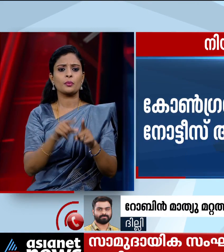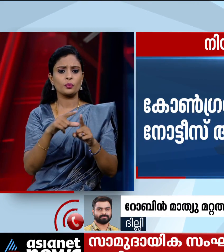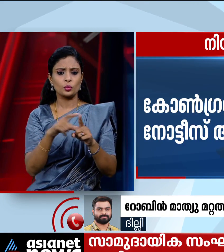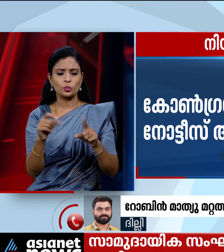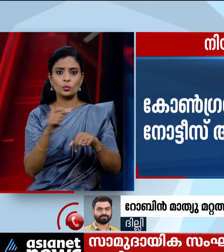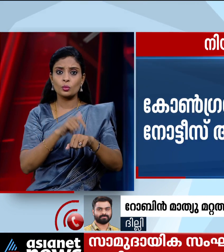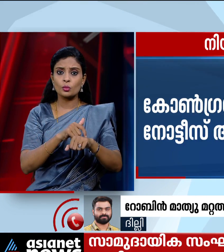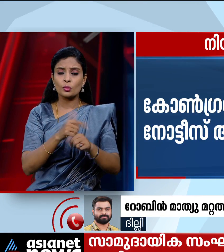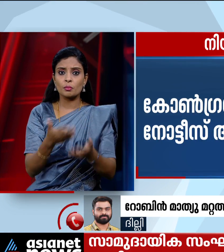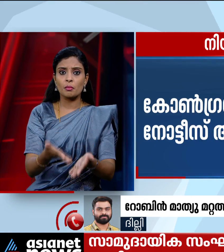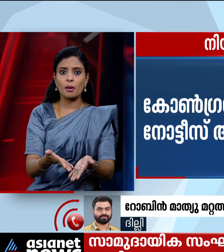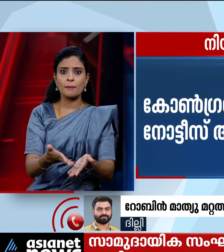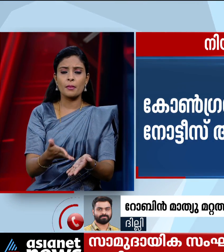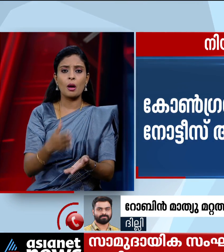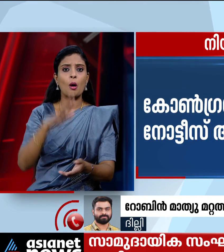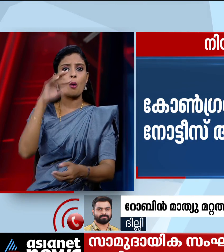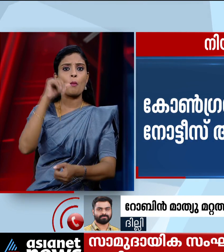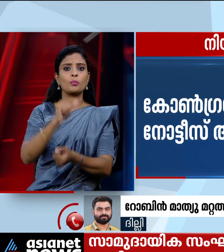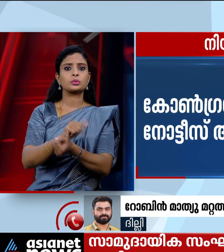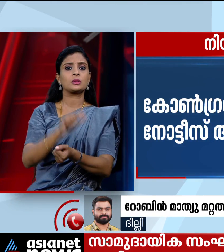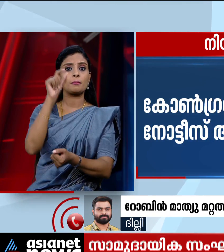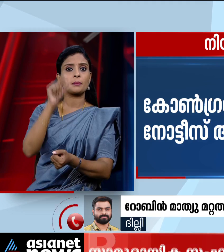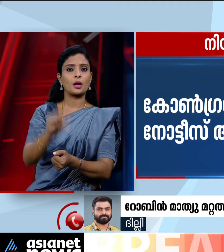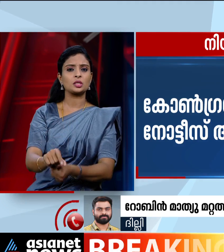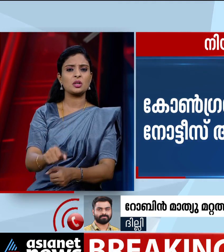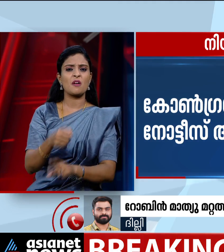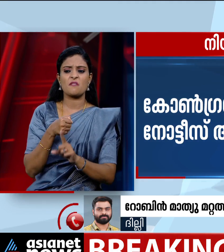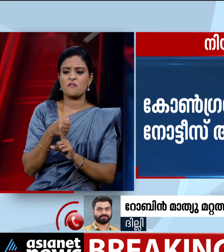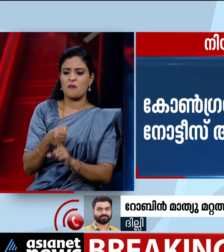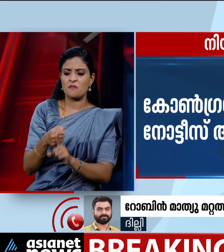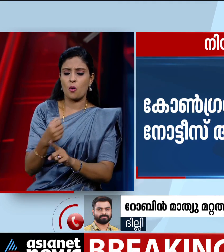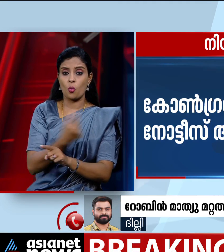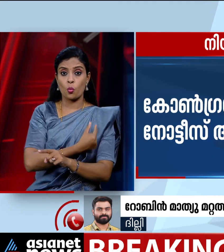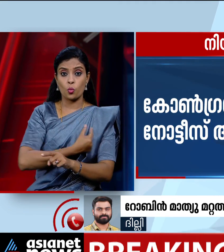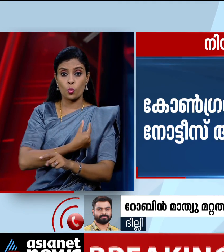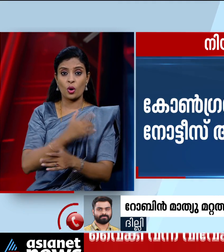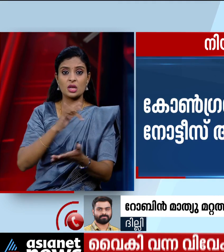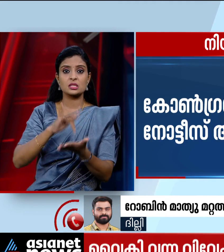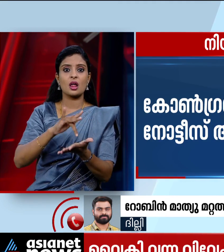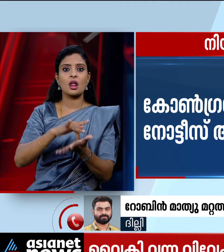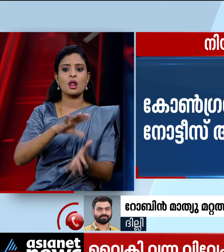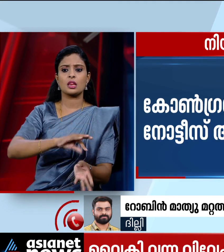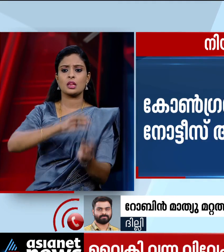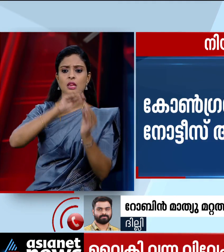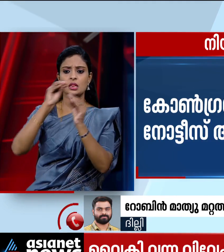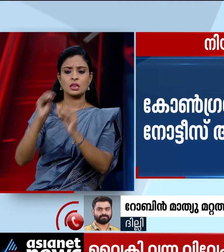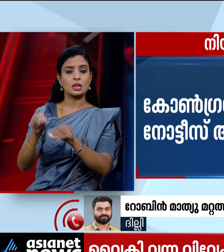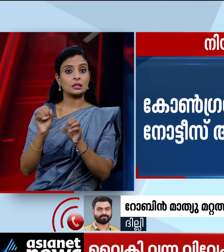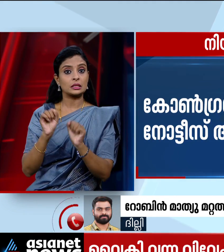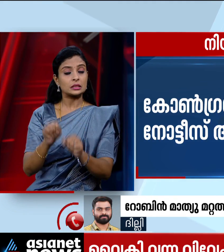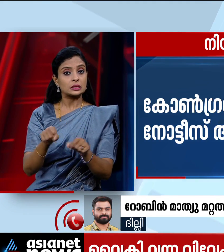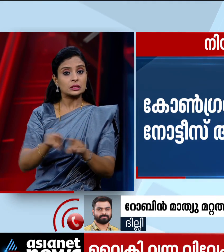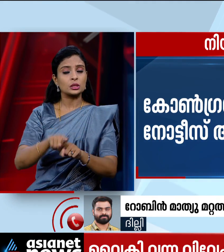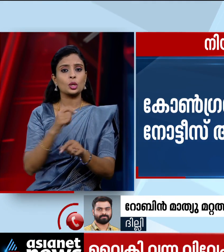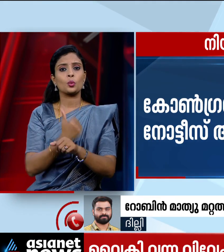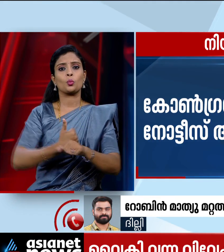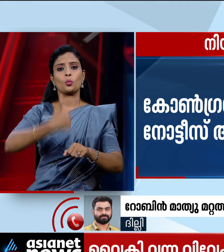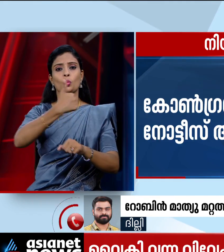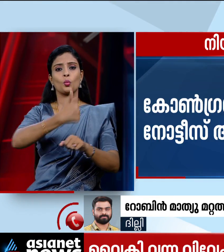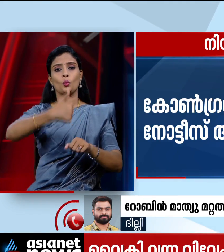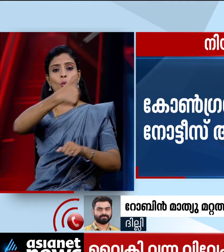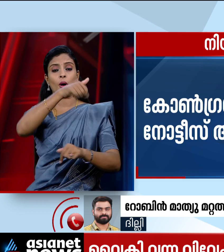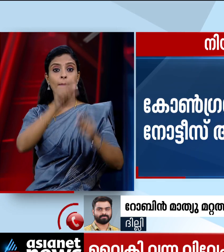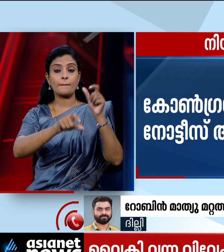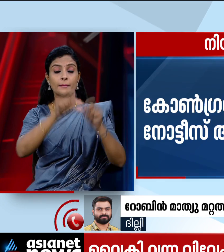ഉദ്യോഗസ്ഥനെ തന്നെ രാഷ്ട്രീയ സമ്മർദ്ദം ഉപയോഗിച്ച് സ്ഥലം മാറ്റുകയും ചെയ്തു എന്നും കോൺഗ്രസ് ഇന്നലെ വാർത്താസമ്മേളനം നടത്തി, മുതിർന്ന നേതാക്കൾ തന്നെ വാർത്താസമ്മേളനം നടത്തി